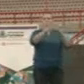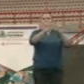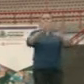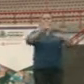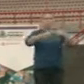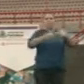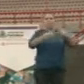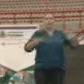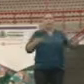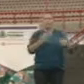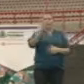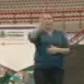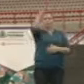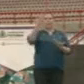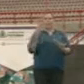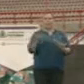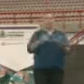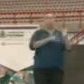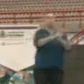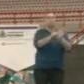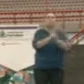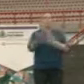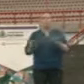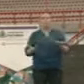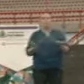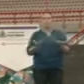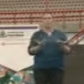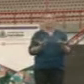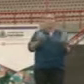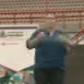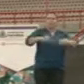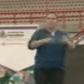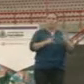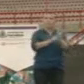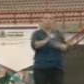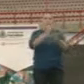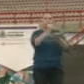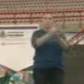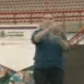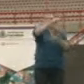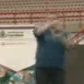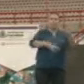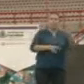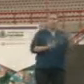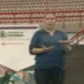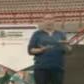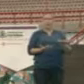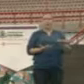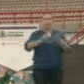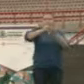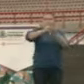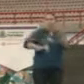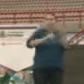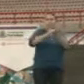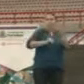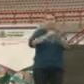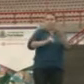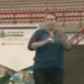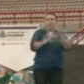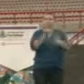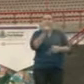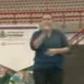sagrados, começou a questionar a ideia de ter um documento chamado indulgência que tirava o perdão dos teus pecados.